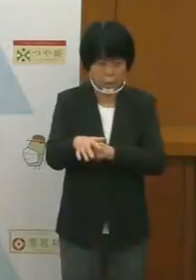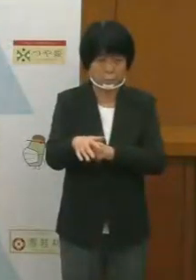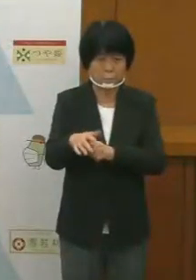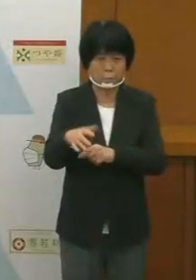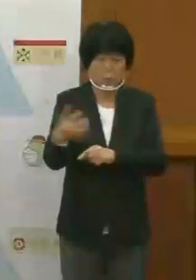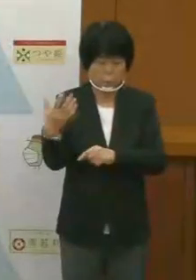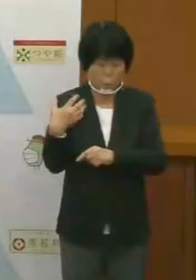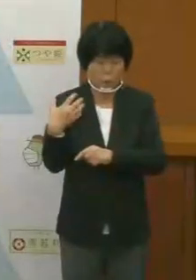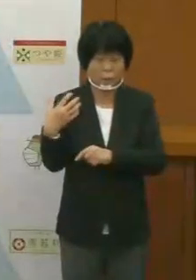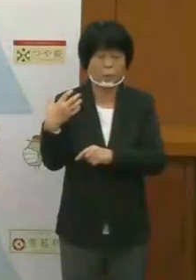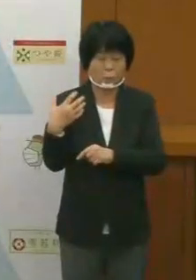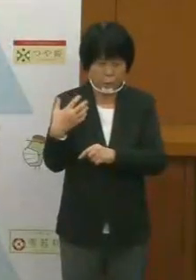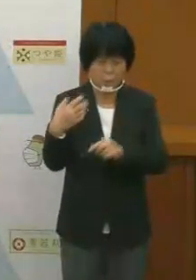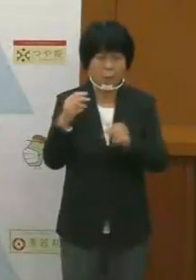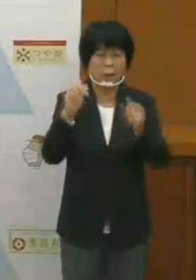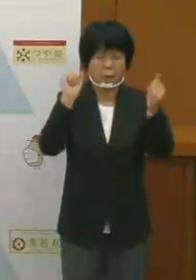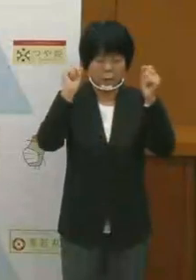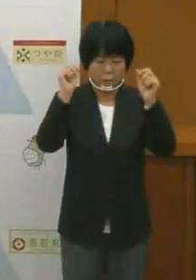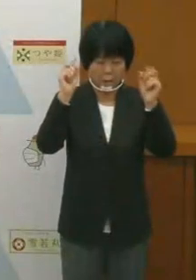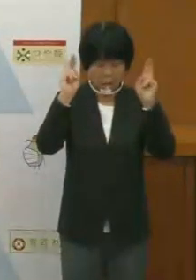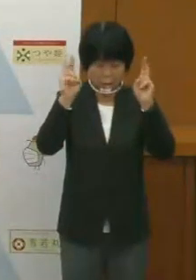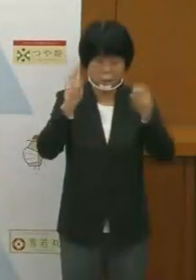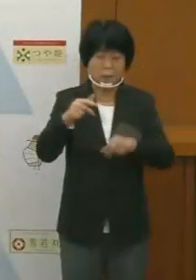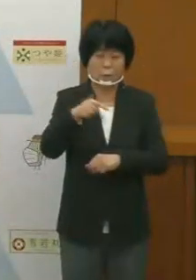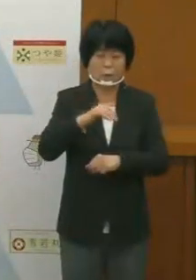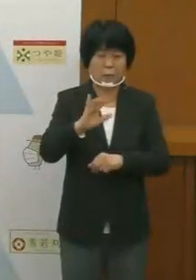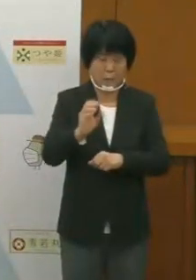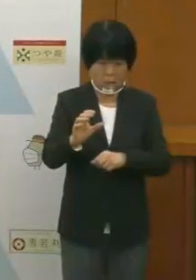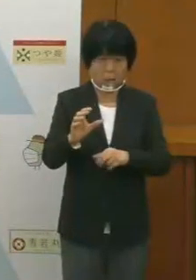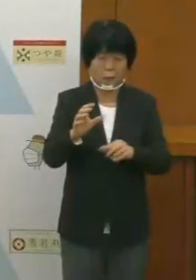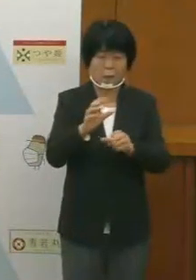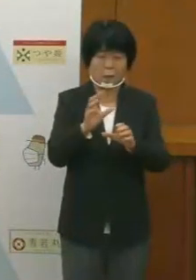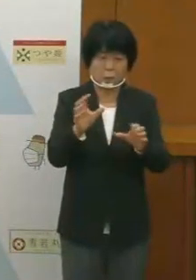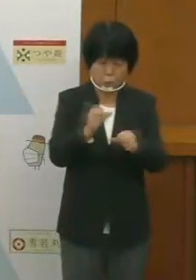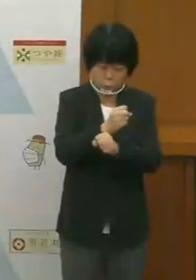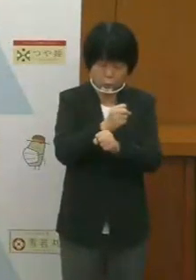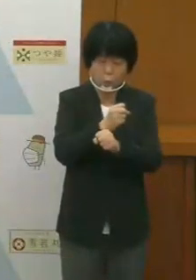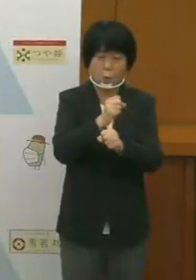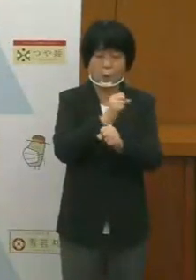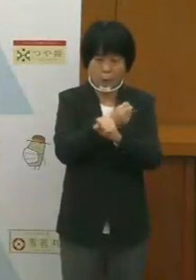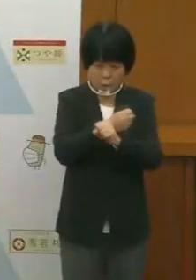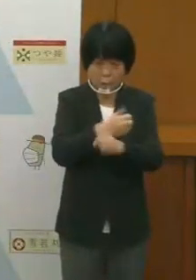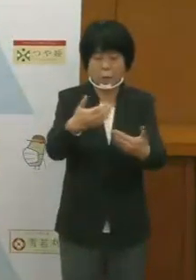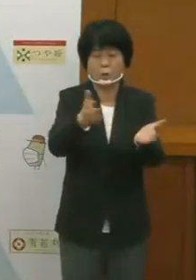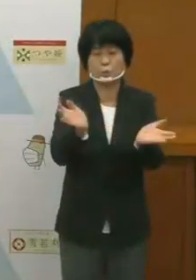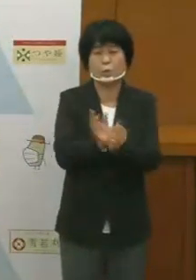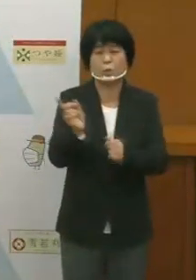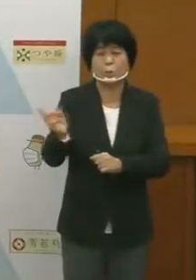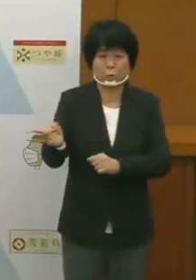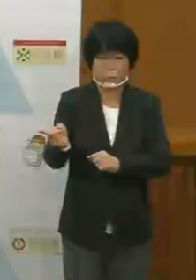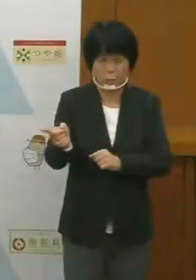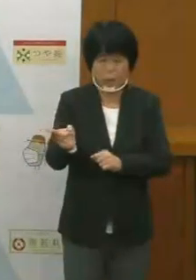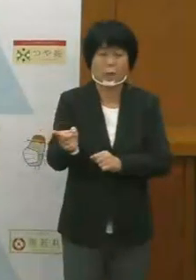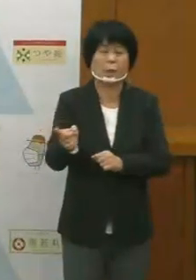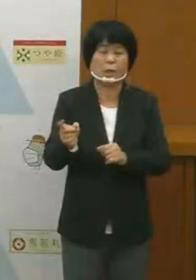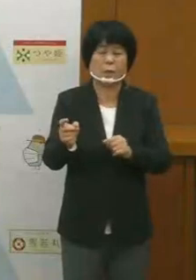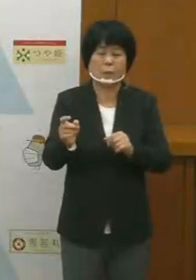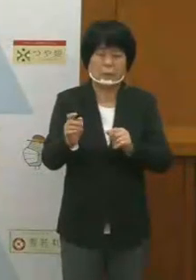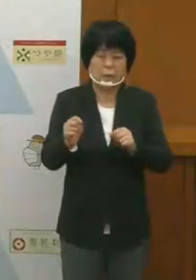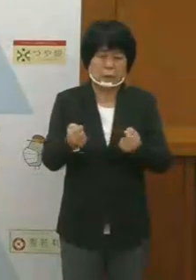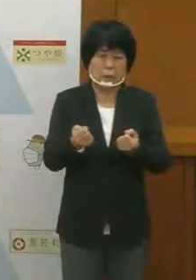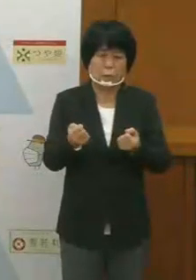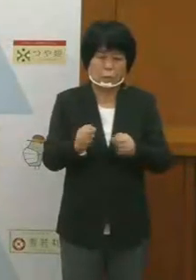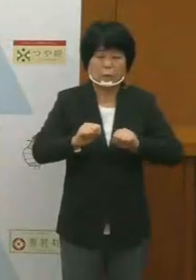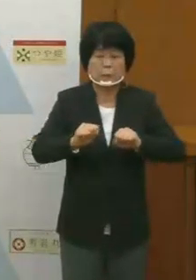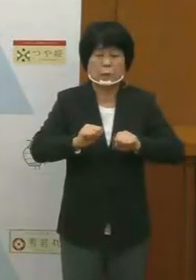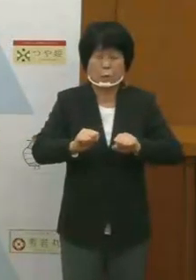受けた株式会社フィディア情報総研等からなるグループが事業を実施することとなっております